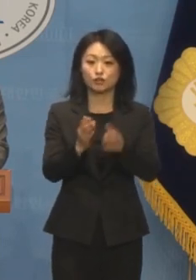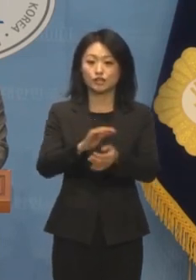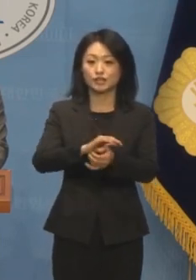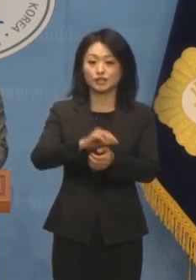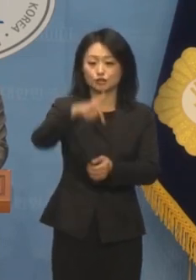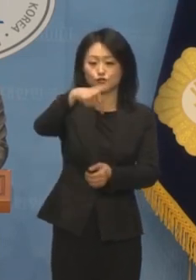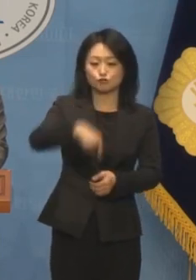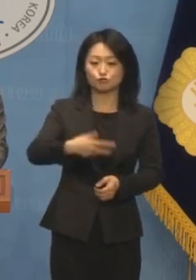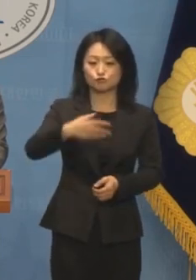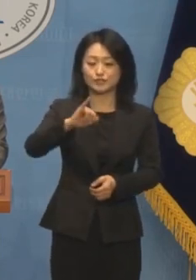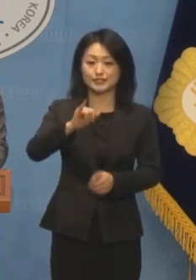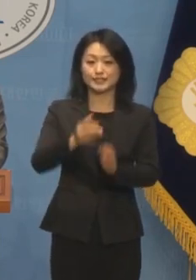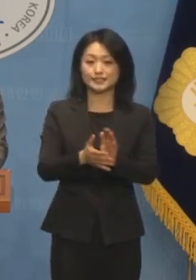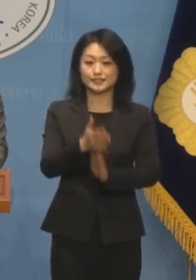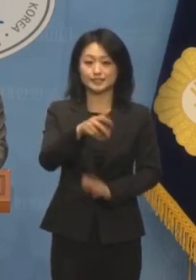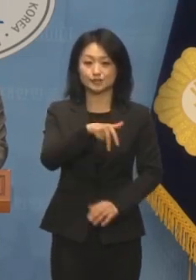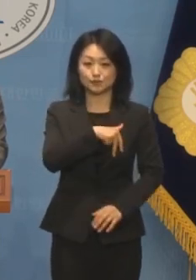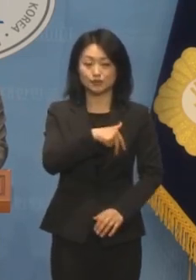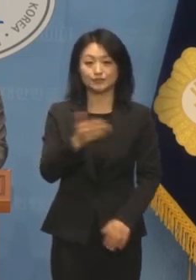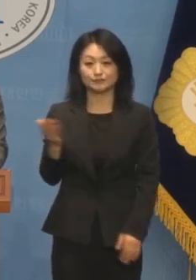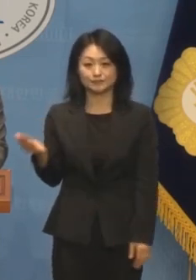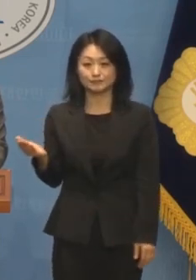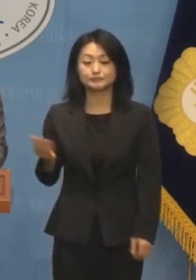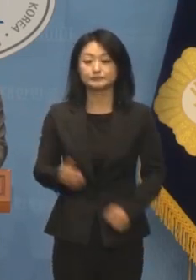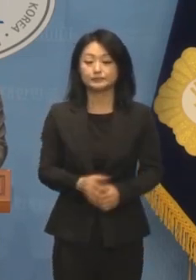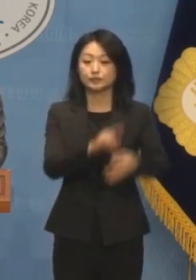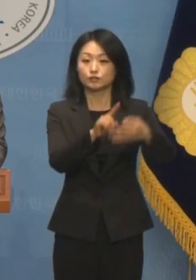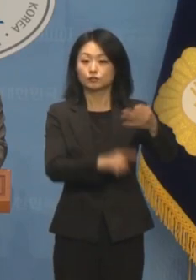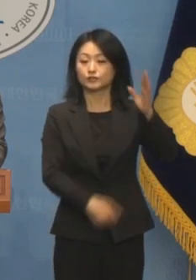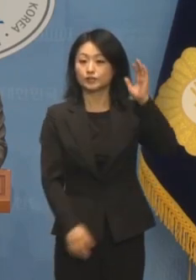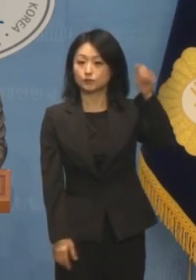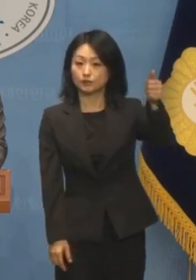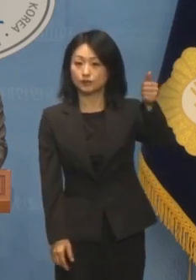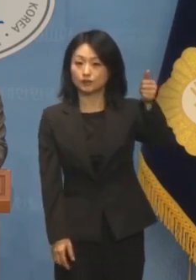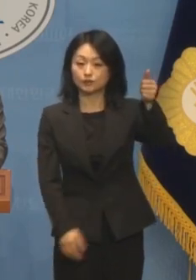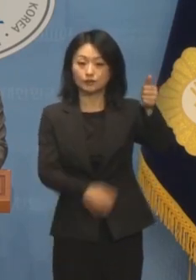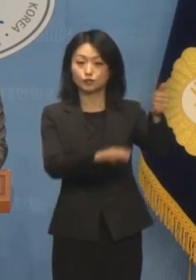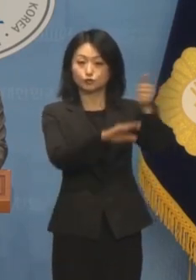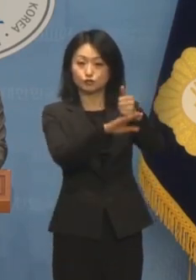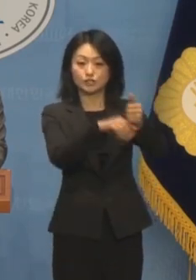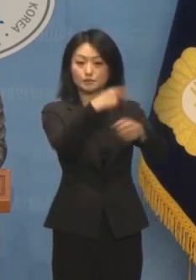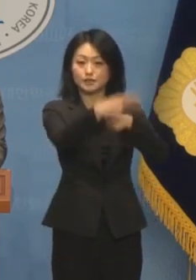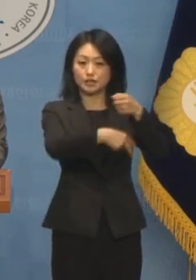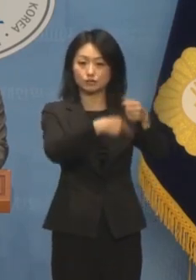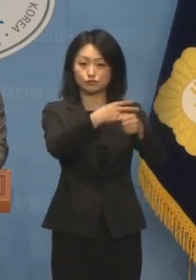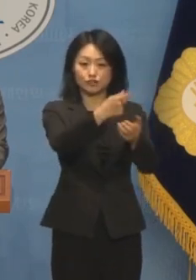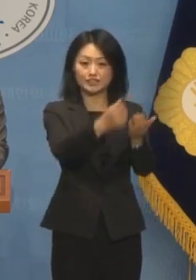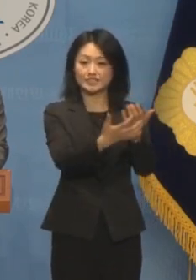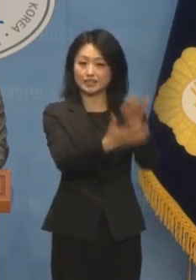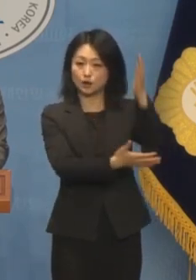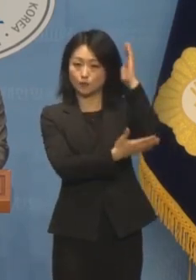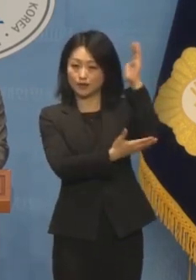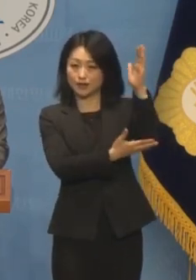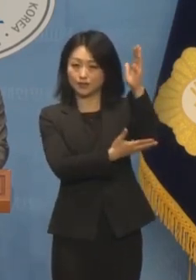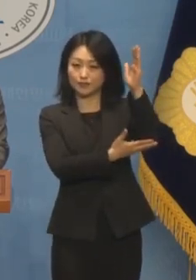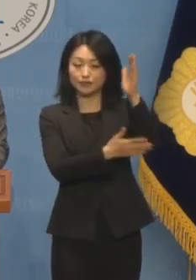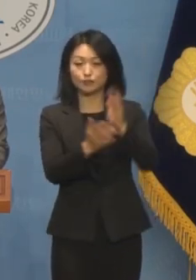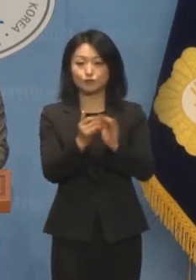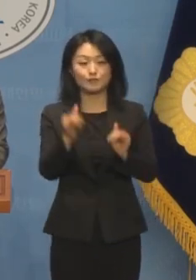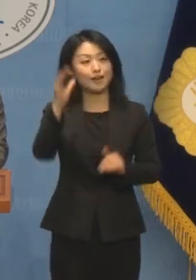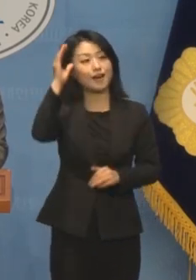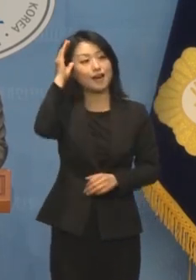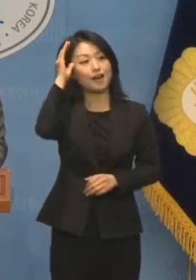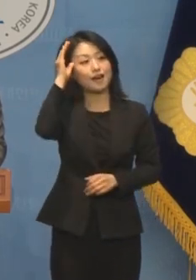국회의원 윤호중입니다. 윤석열 대통령 취임 2주년 기자회견을 많은 국민들은 기대감을